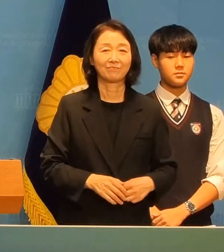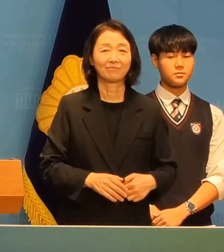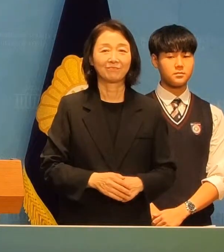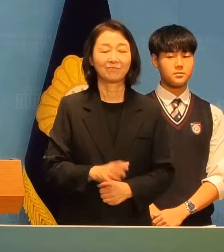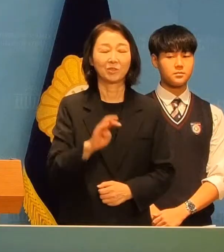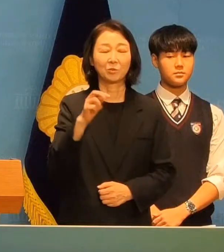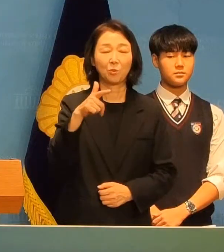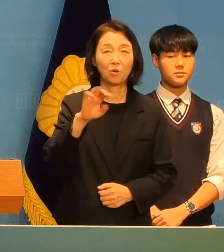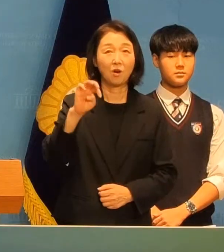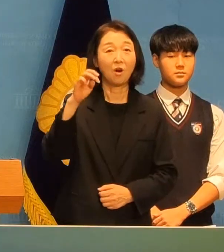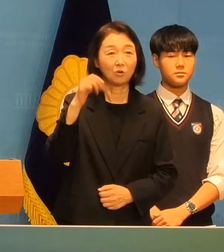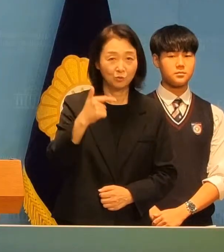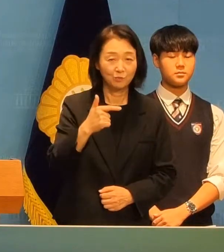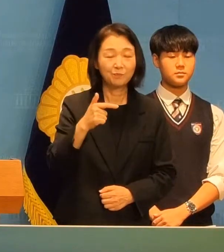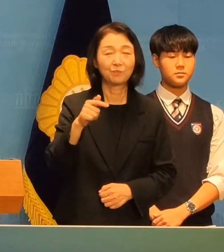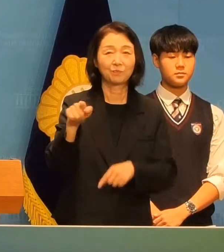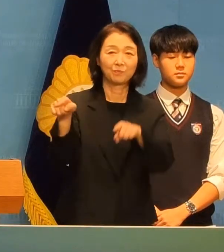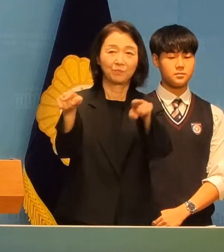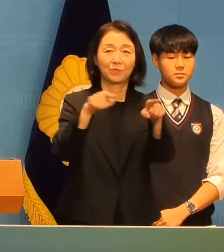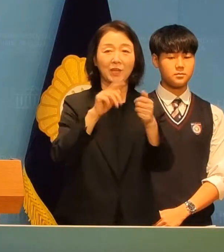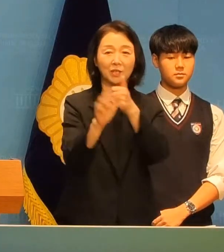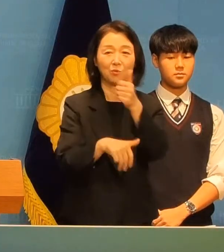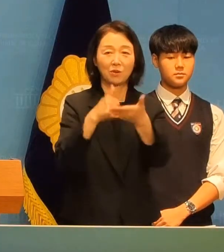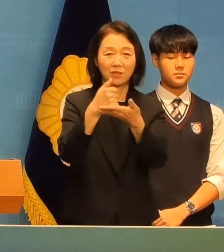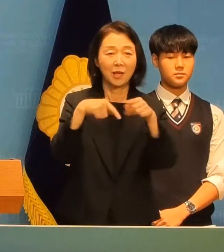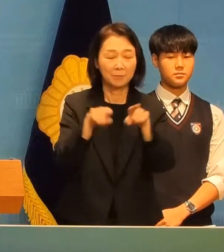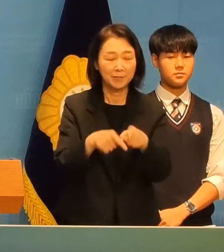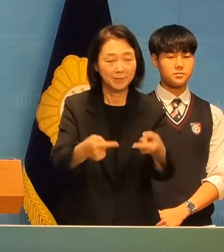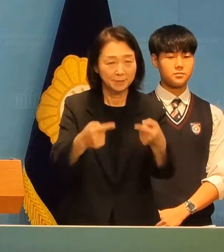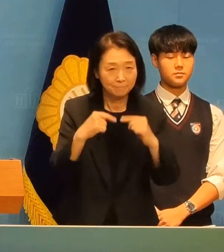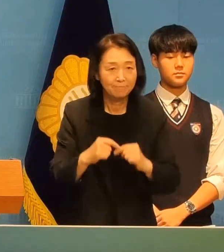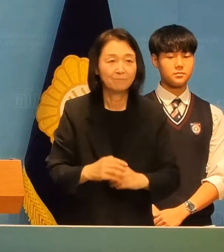봉건우 더불어민주당 전국대학생위원장 함께해 주셨습니다.